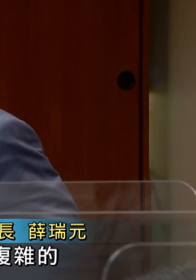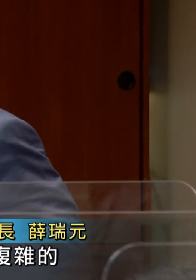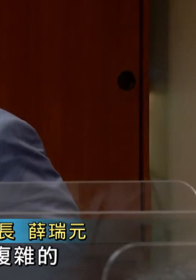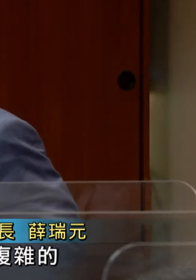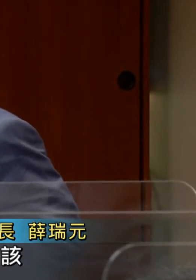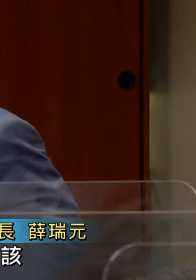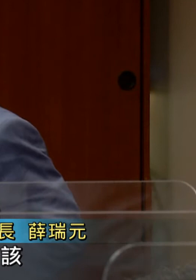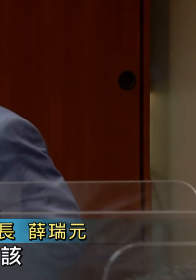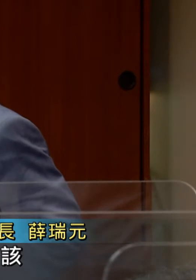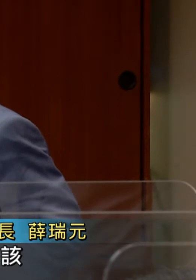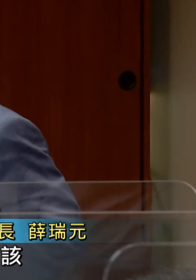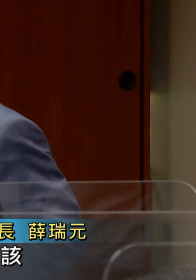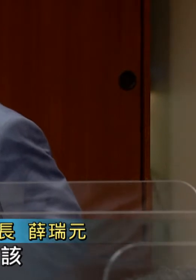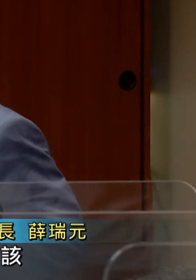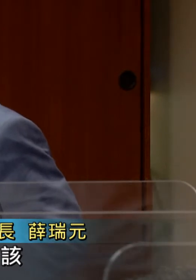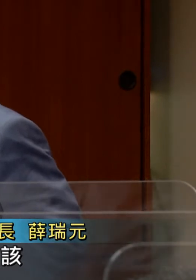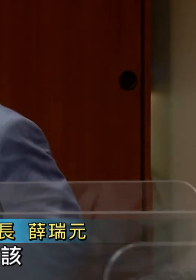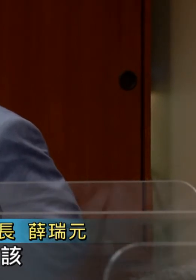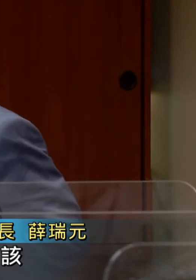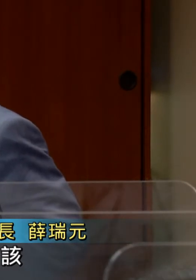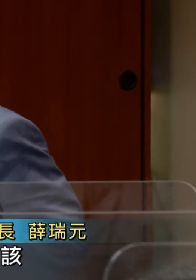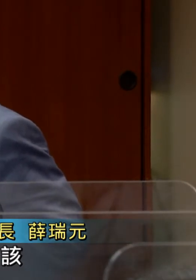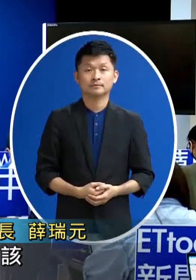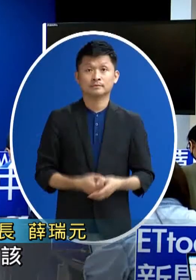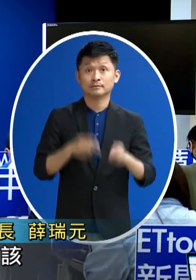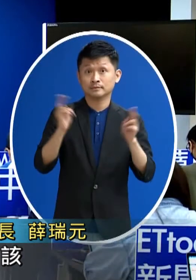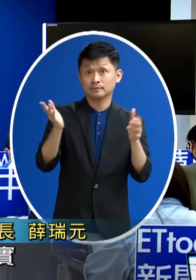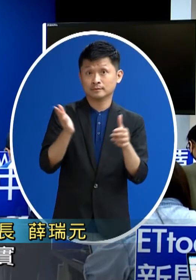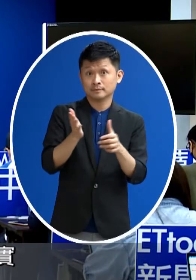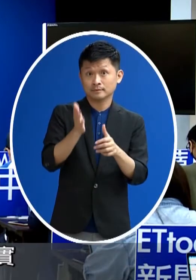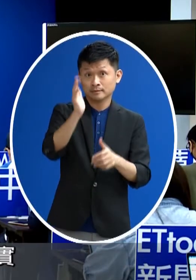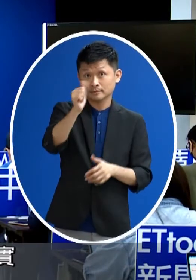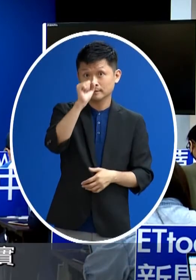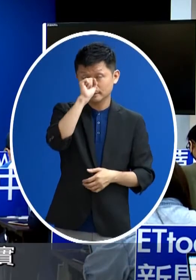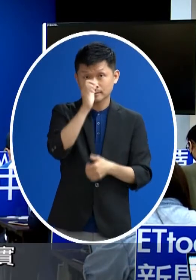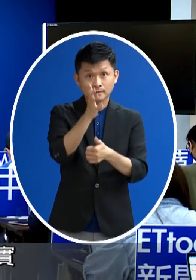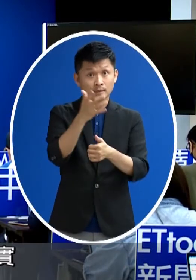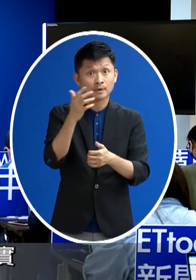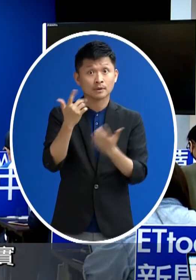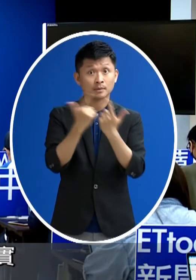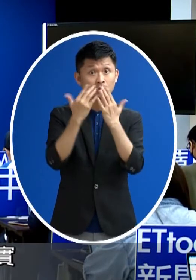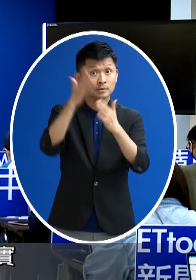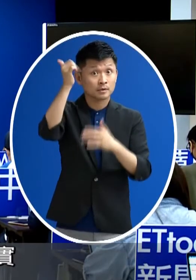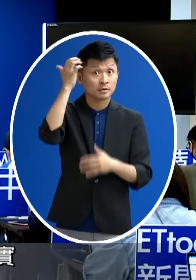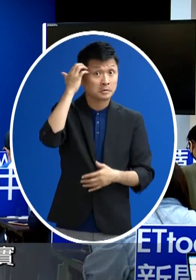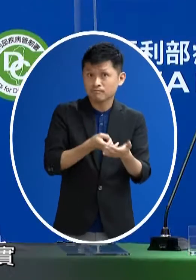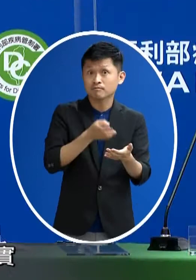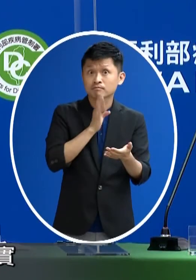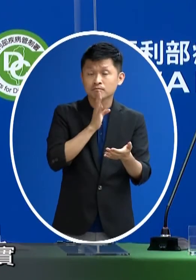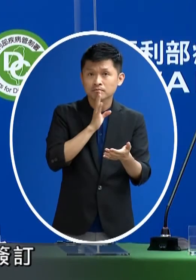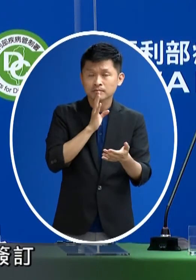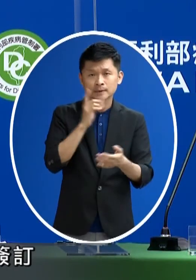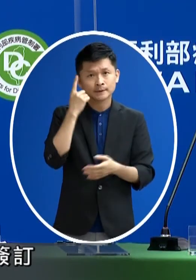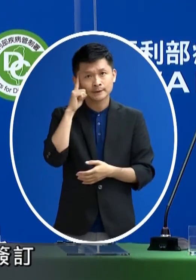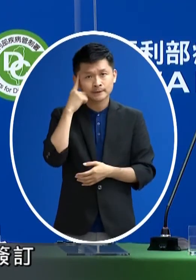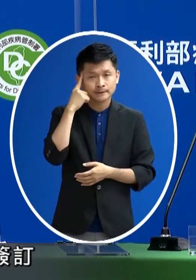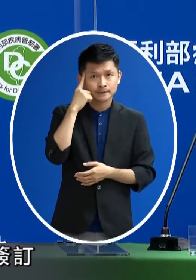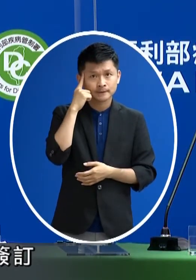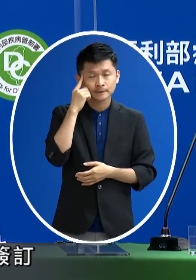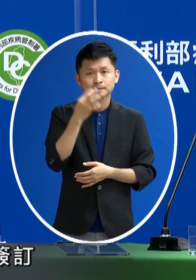约了。 这个礼拜可以签约，很好， 应该了。 指挥官陈时中下午也证实，疫苗小组突破层层困难，辉